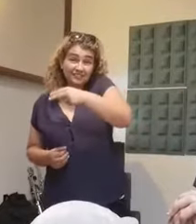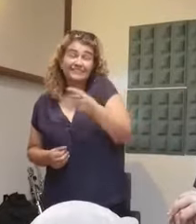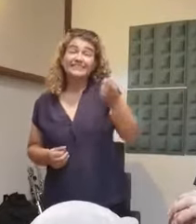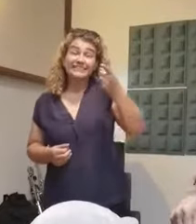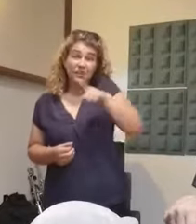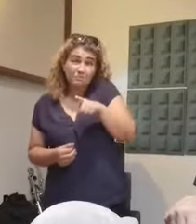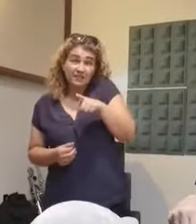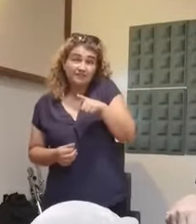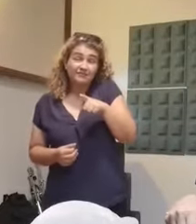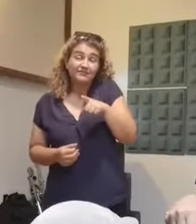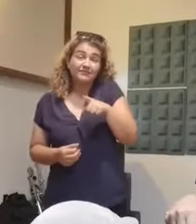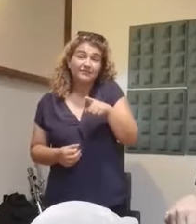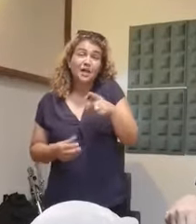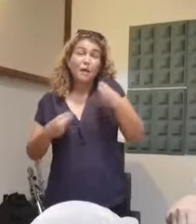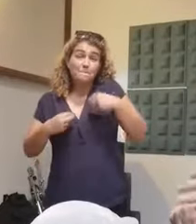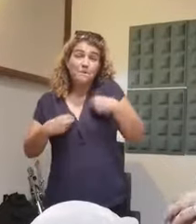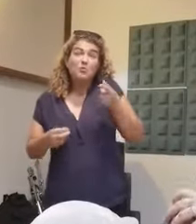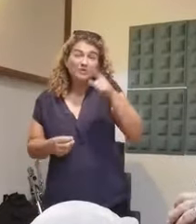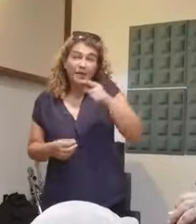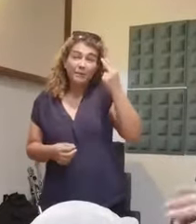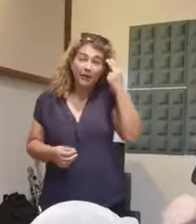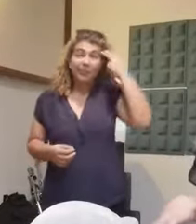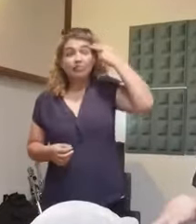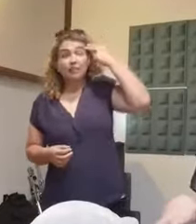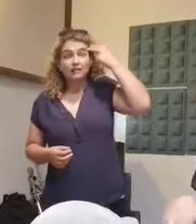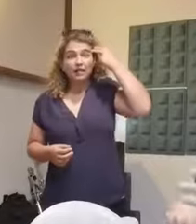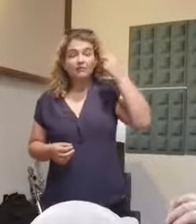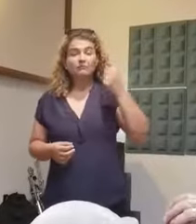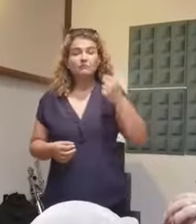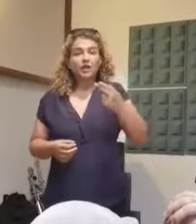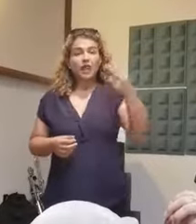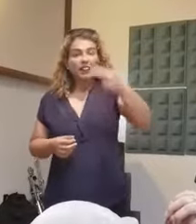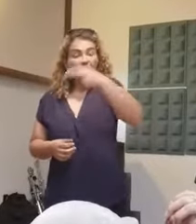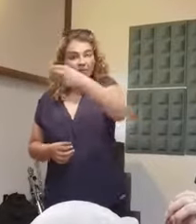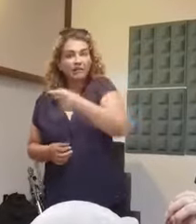recogido momentos, bueno, momentos, indicios de suicidio en algunos cetáceos, como podrían ser los delfines,